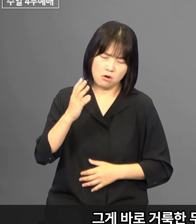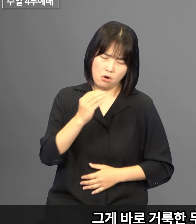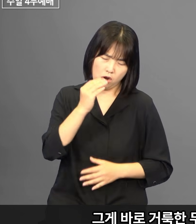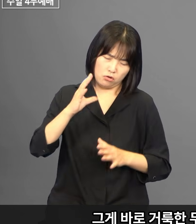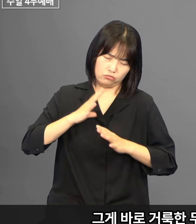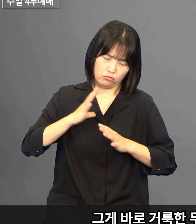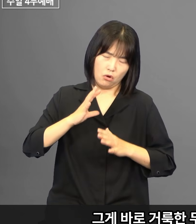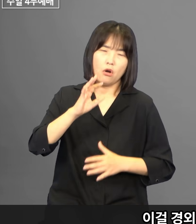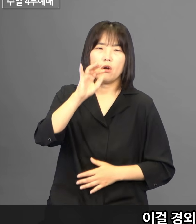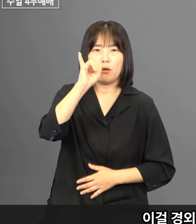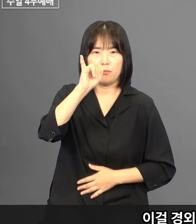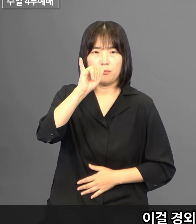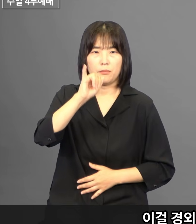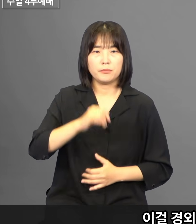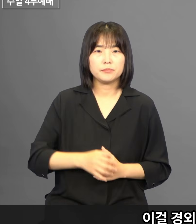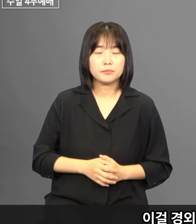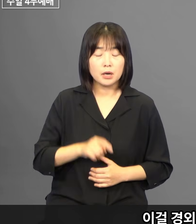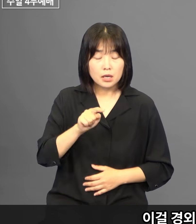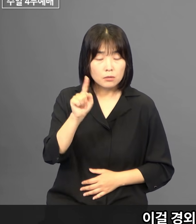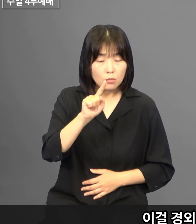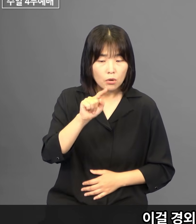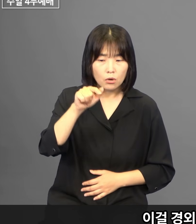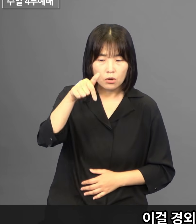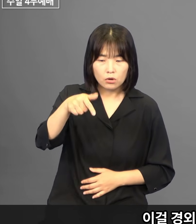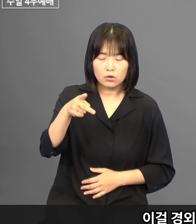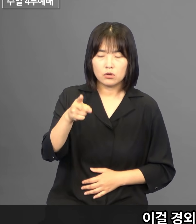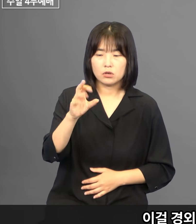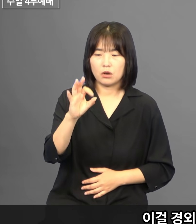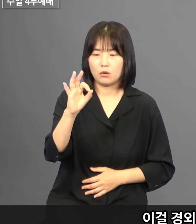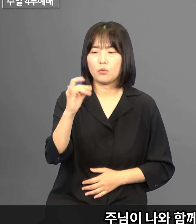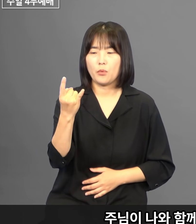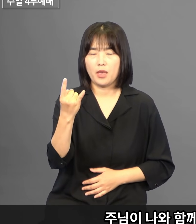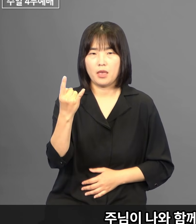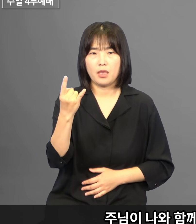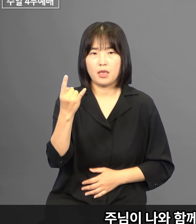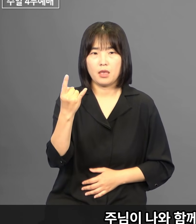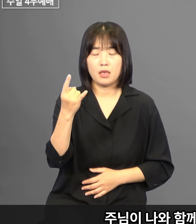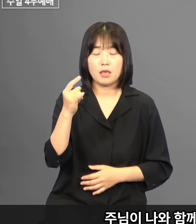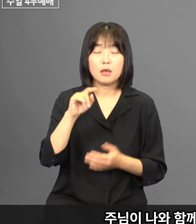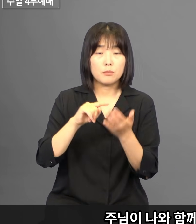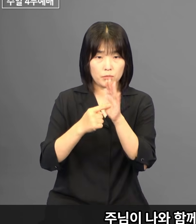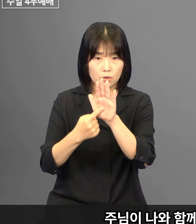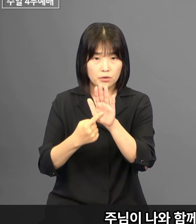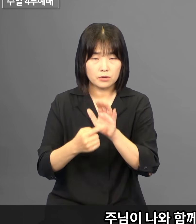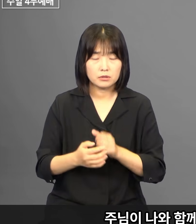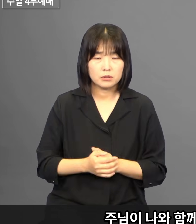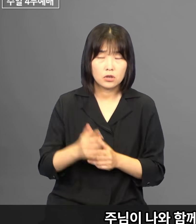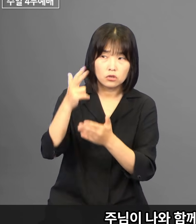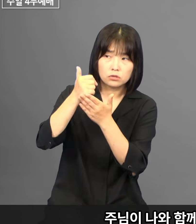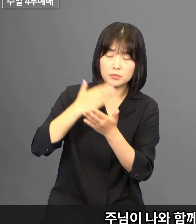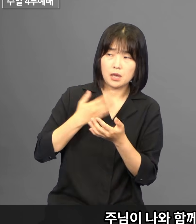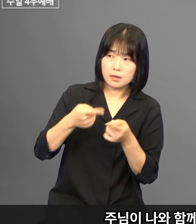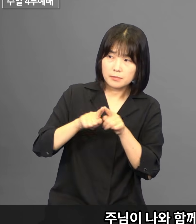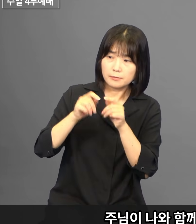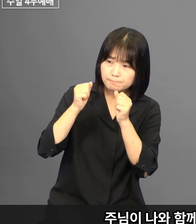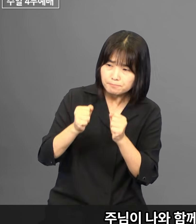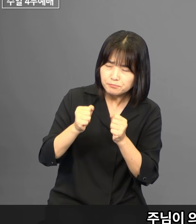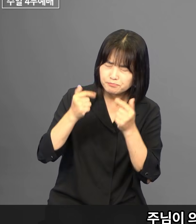있는 겁니다. 이걸 경외함이라고 표현해요. 주님이 나와 함께 계신 게 너무